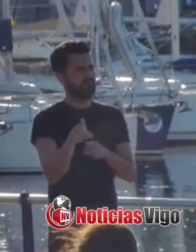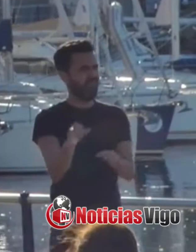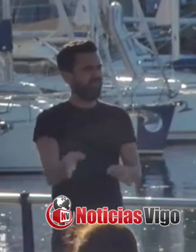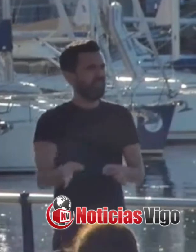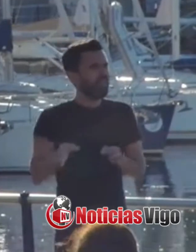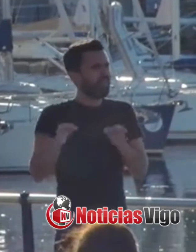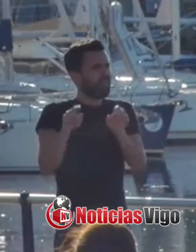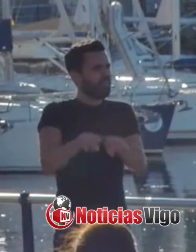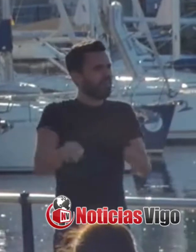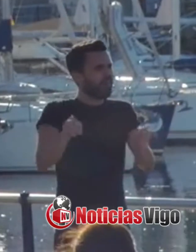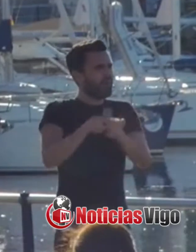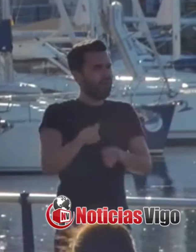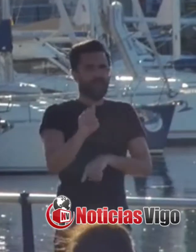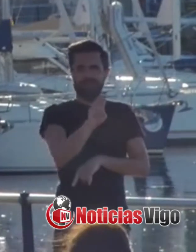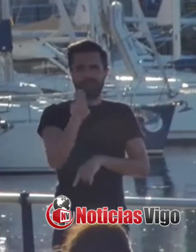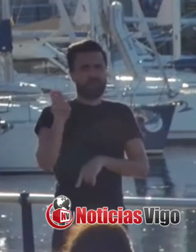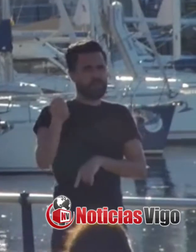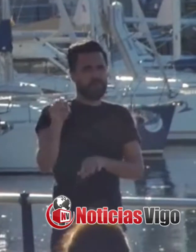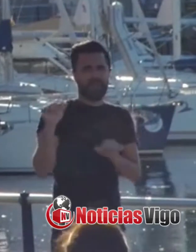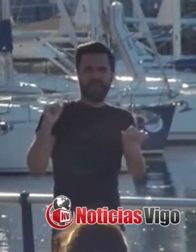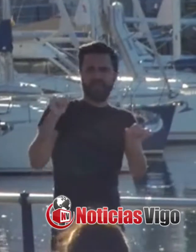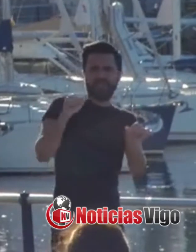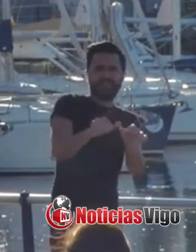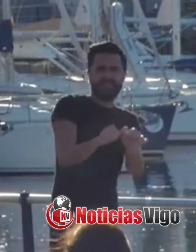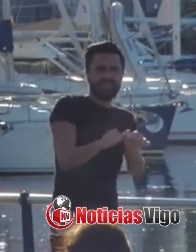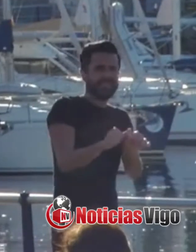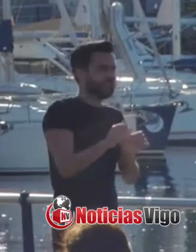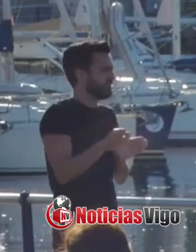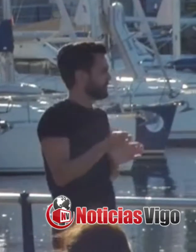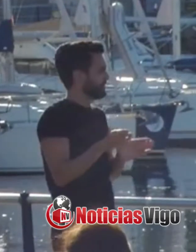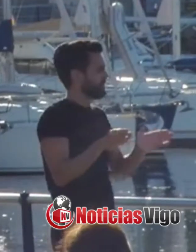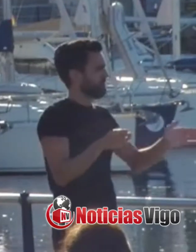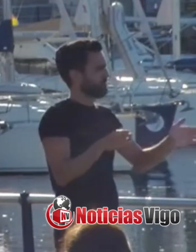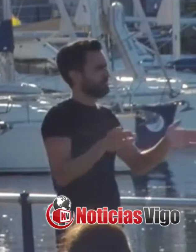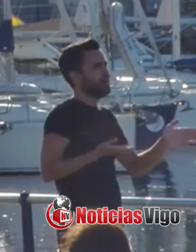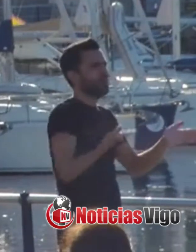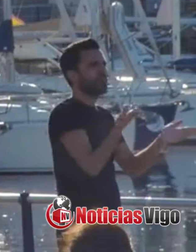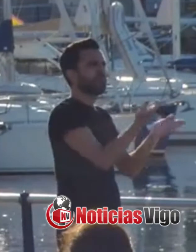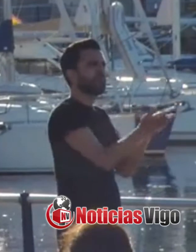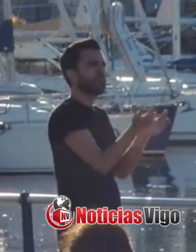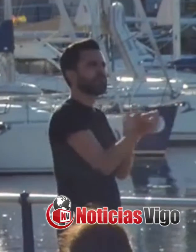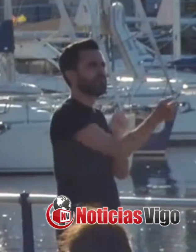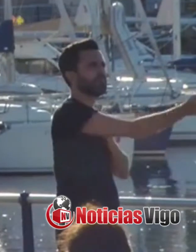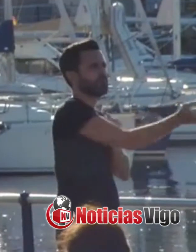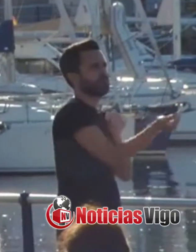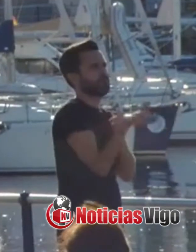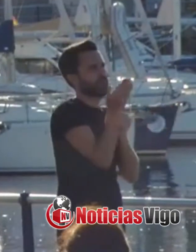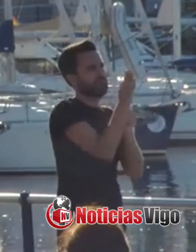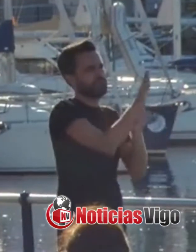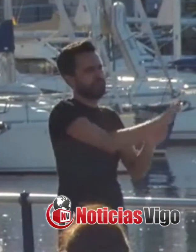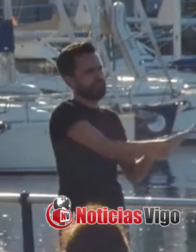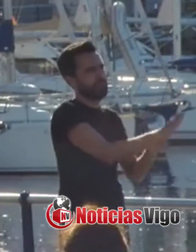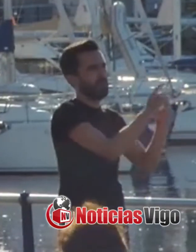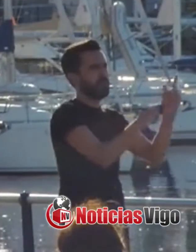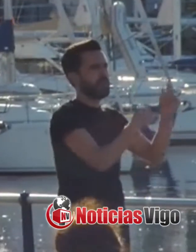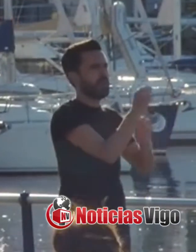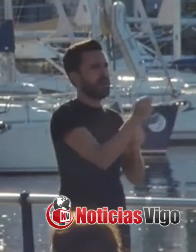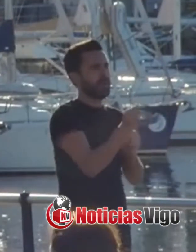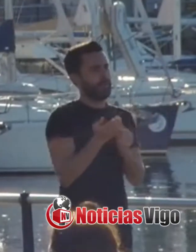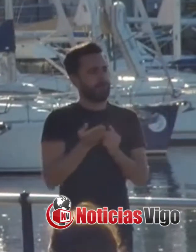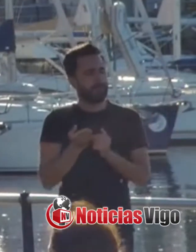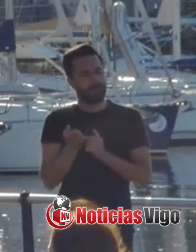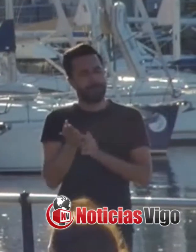Popular e, por outro, a proposta de futuro que vos presentamos no BNG. Por un lado está